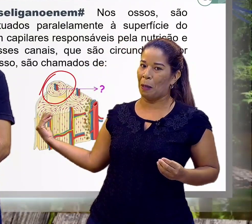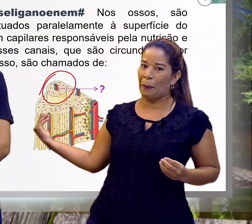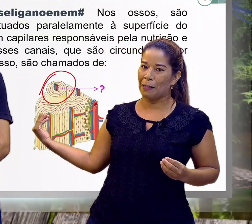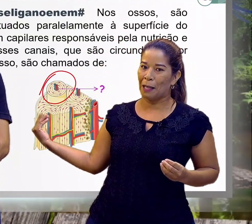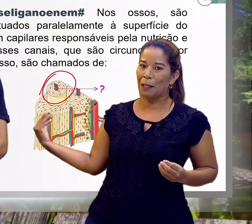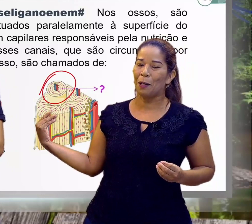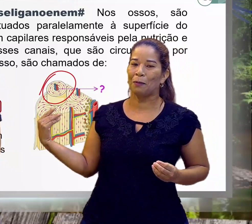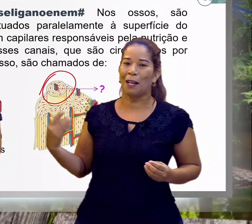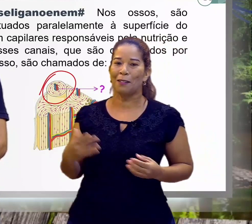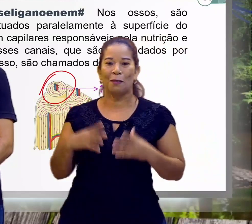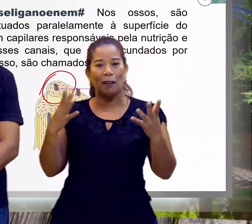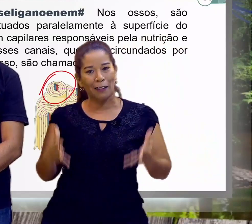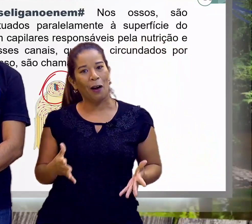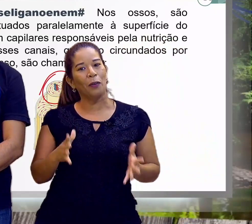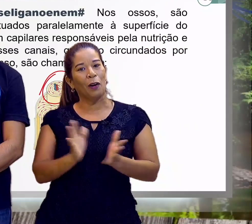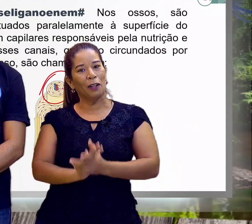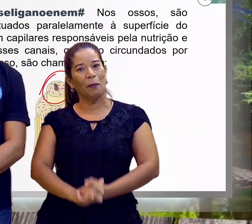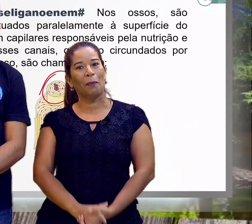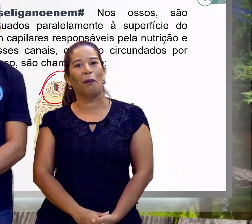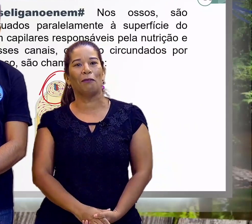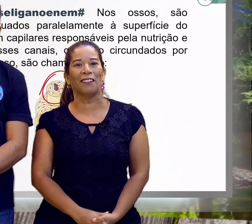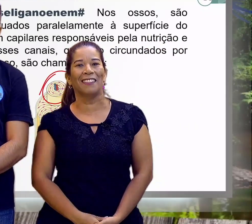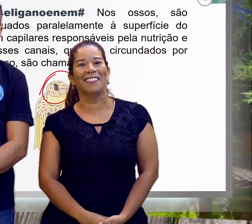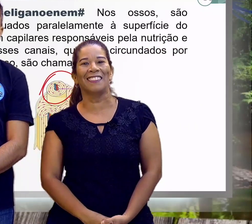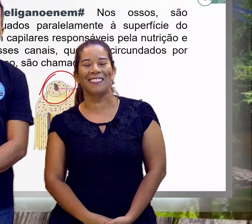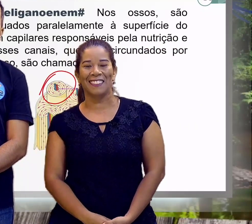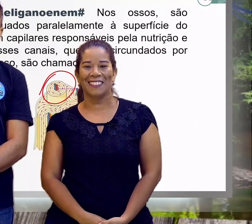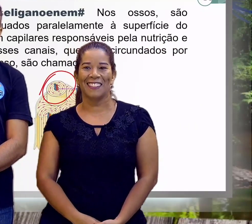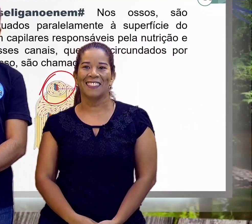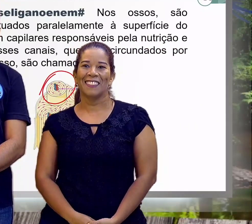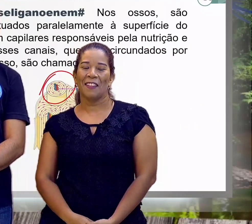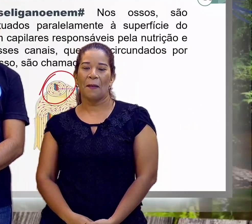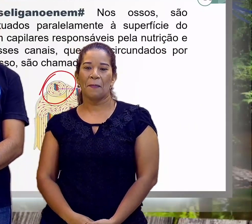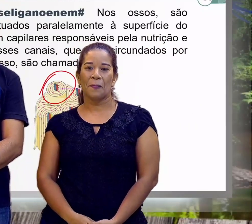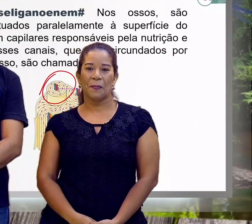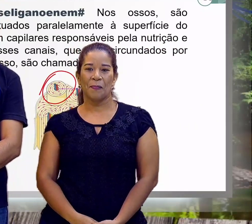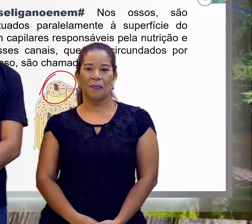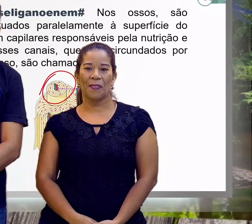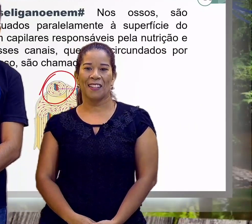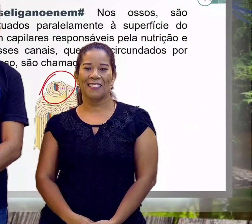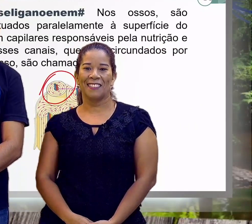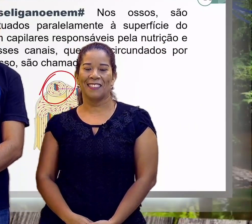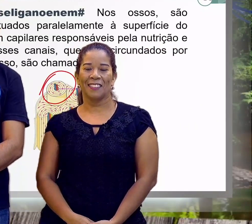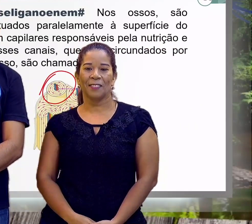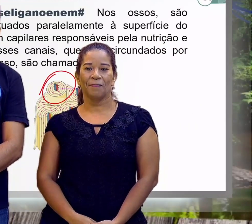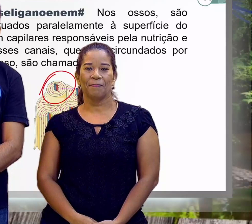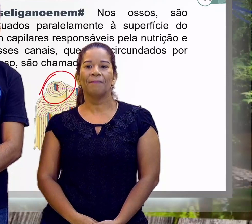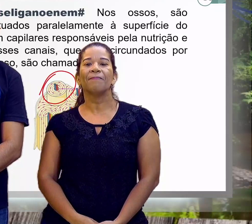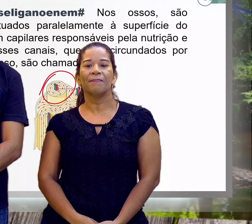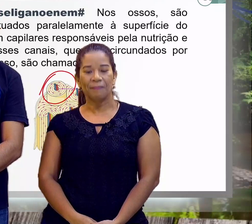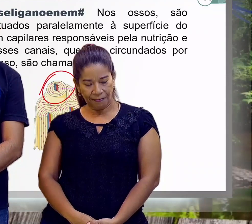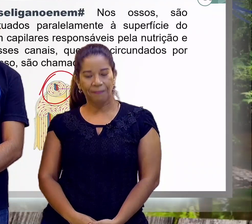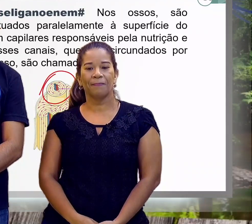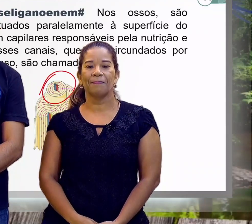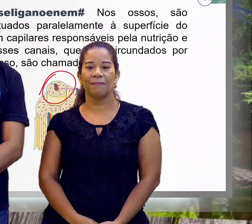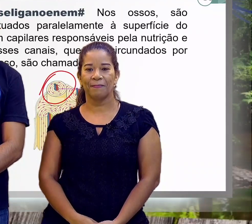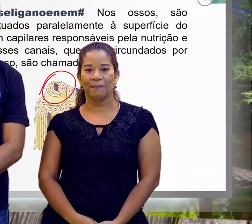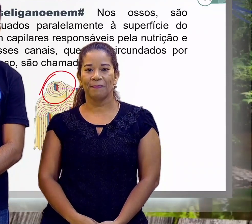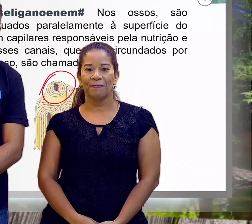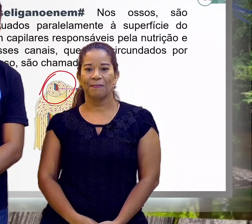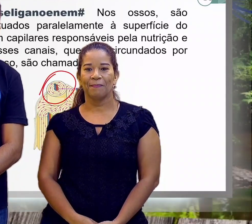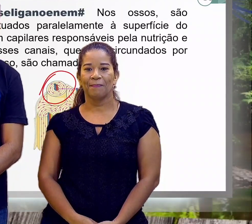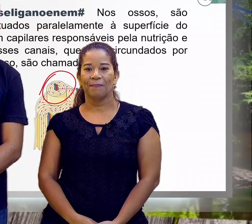viu semana passada, não, tá? Senão vai dar ruim na hora da prova. É verdade, pessoal. Então a gente vai ficando por aqui. Essa foi a nossa aula sobre